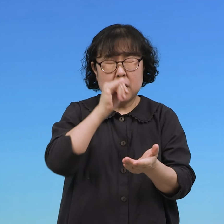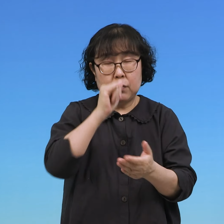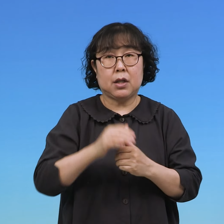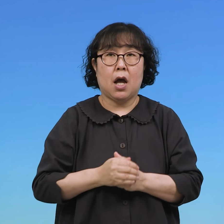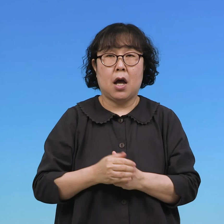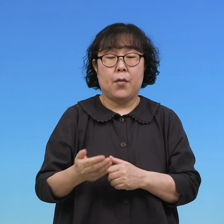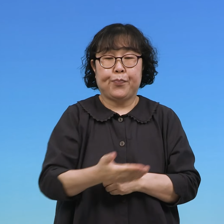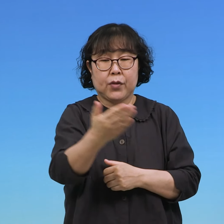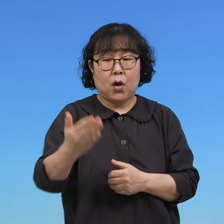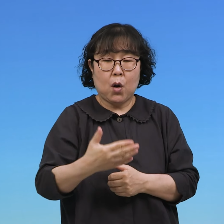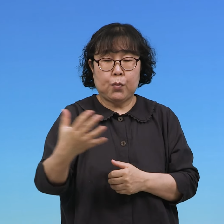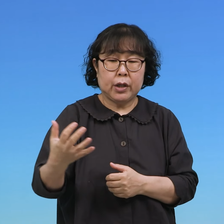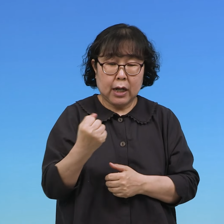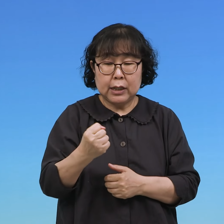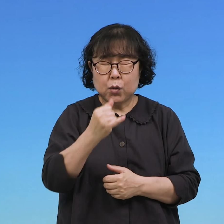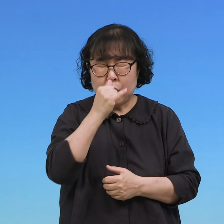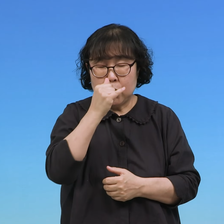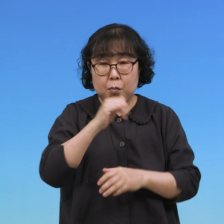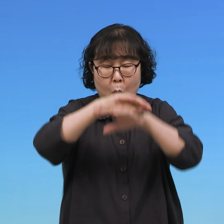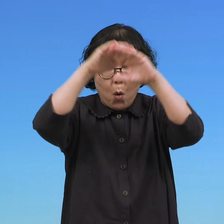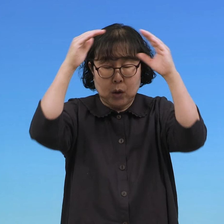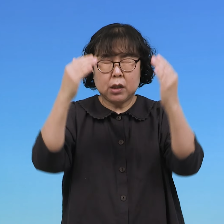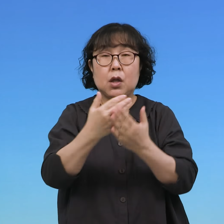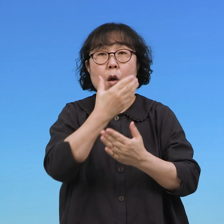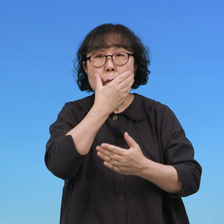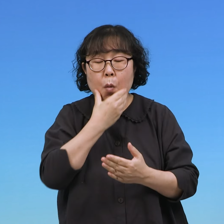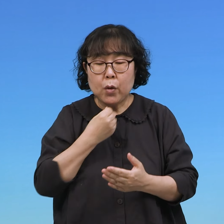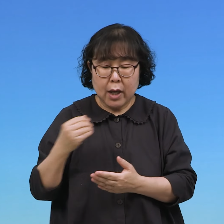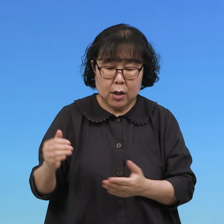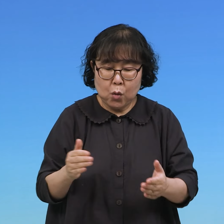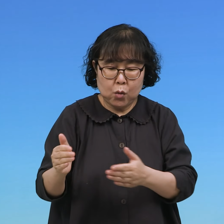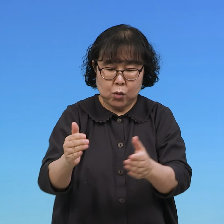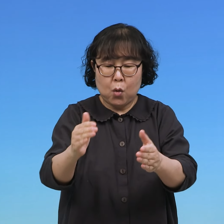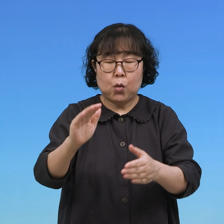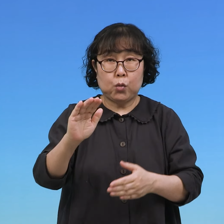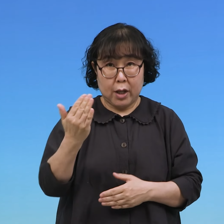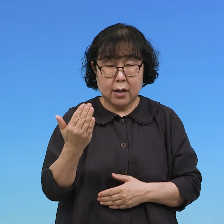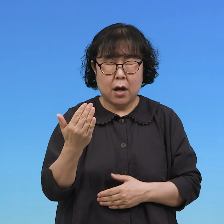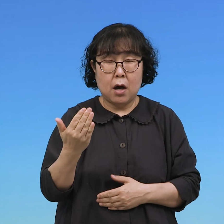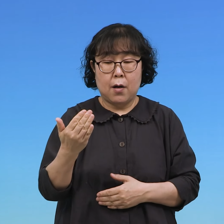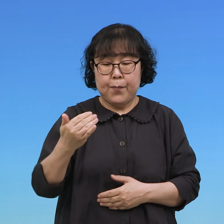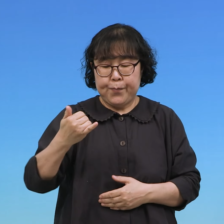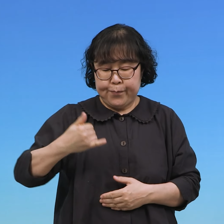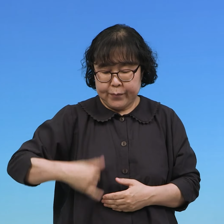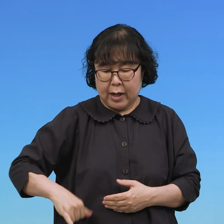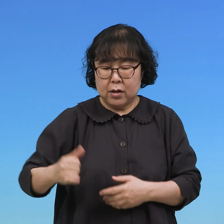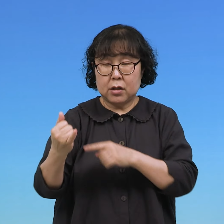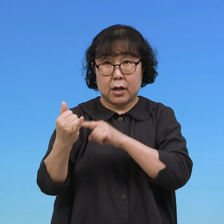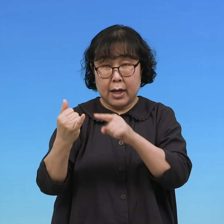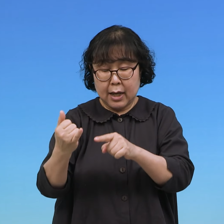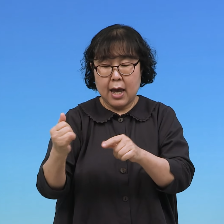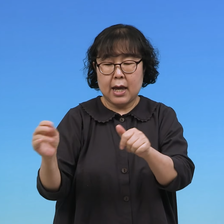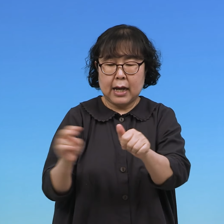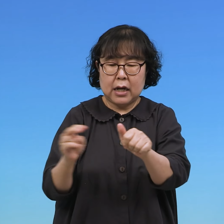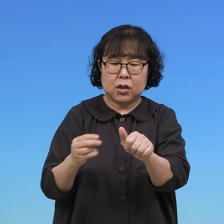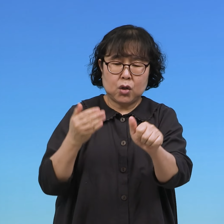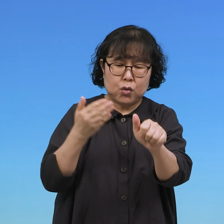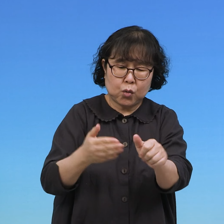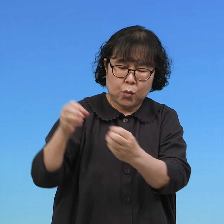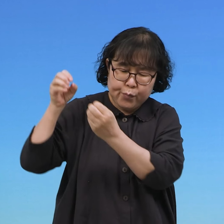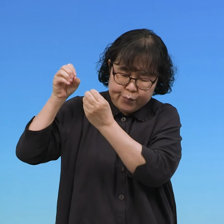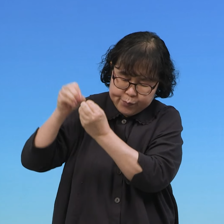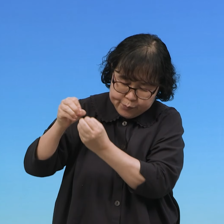그 모든 복의 통로가 되셔서 자녀들에게 가르쳐서 흘려보내야 됩니다.